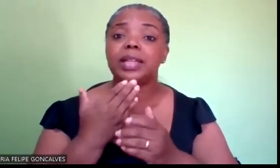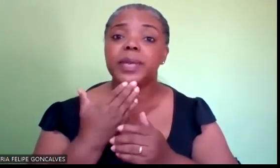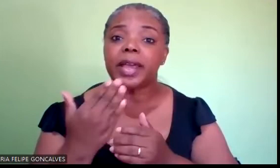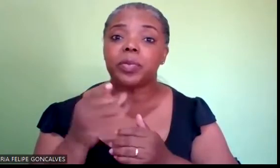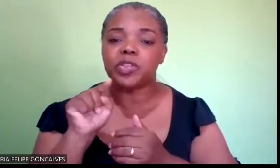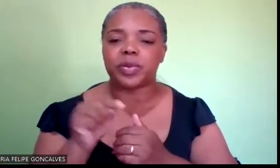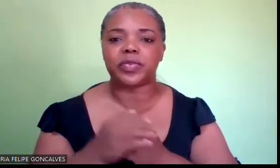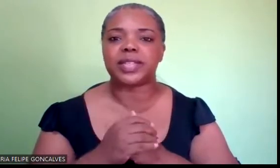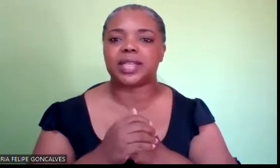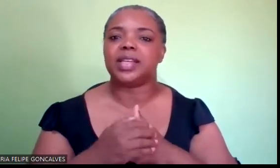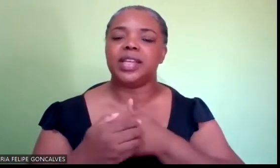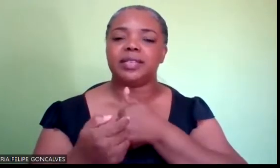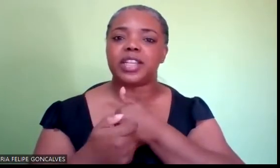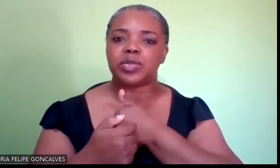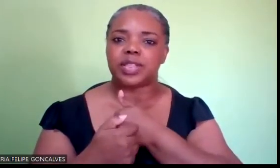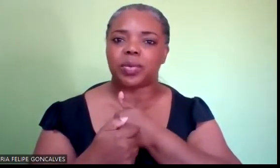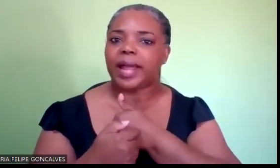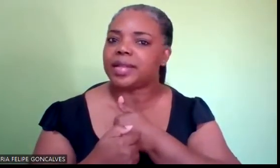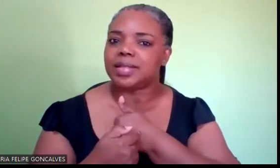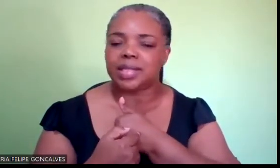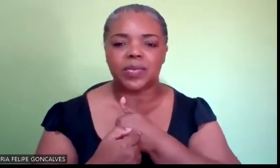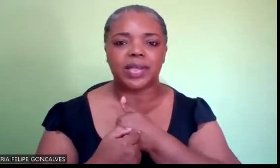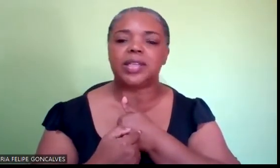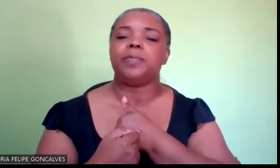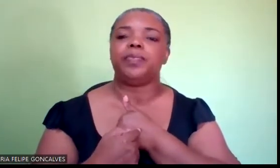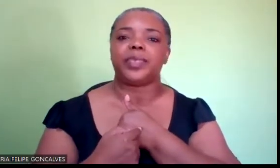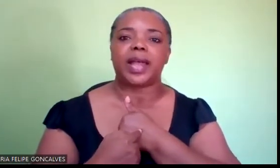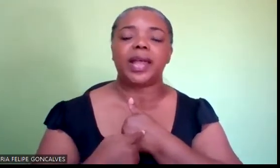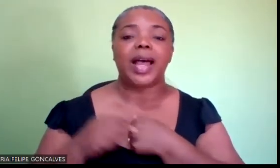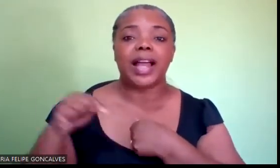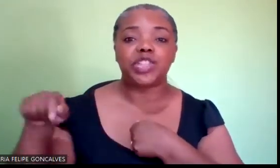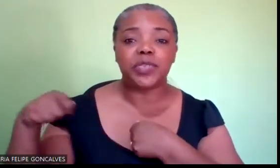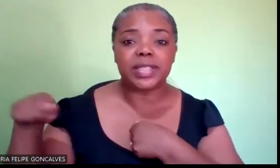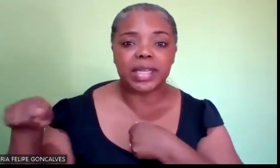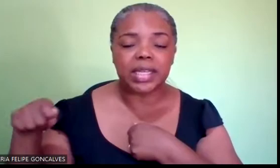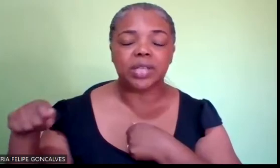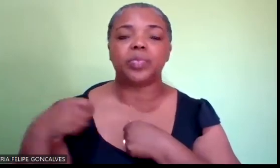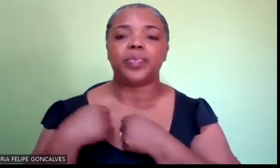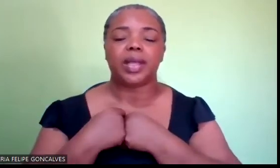também quero pedir para você, deixa o seu likezinho aí, tá? Ativa o sininho,